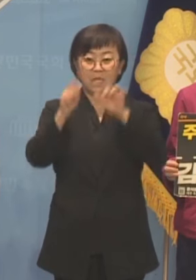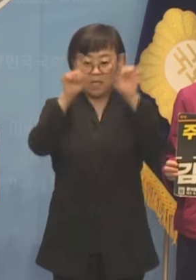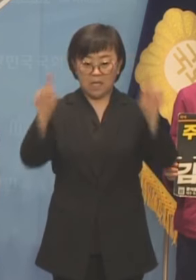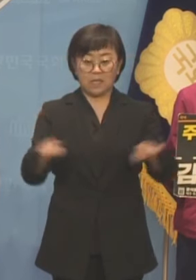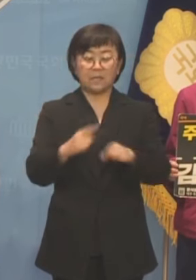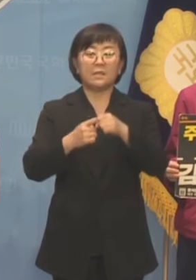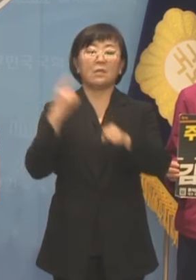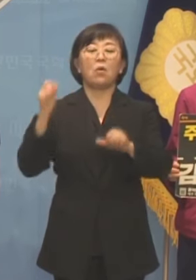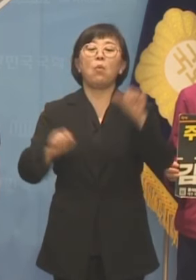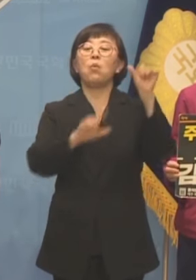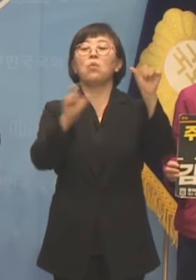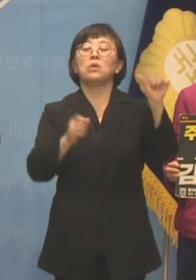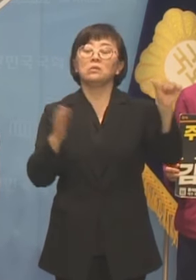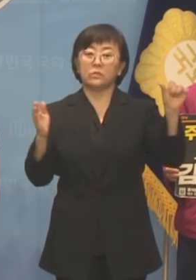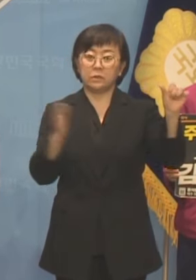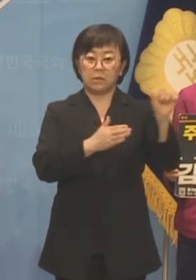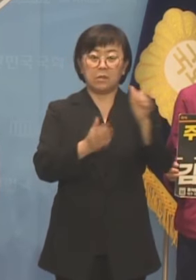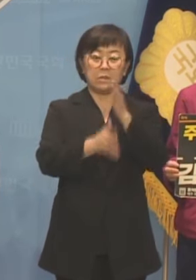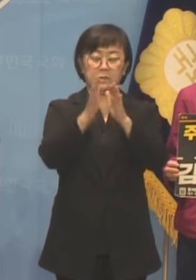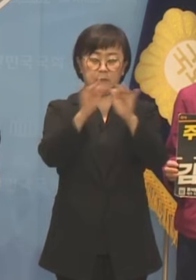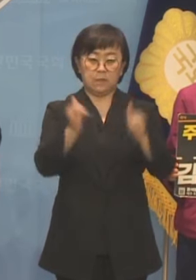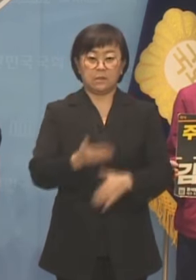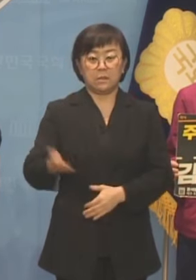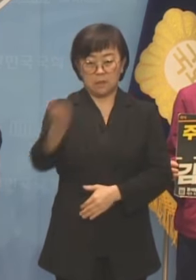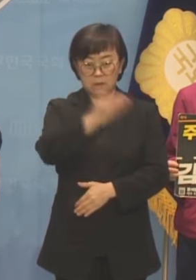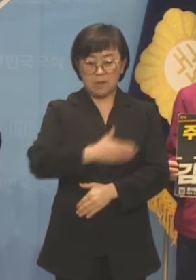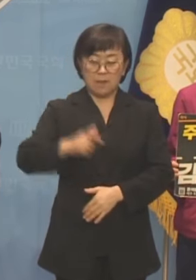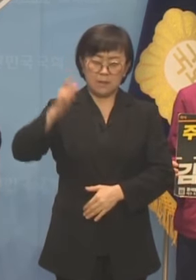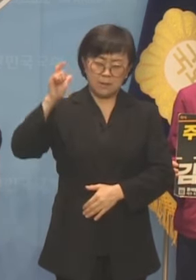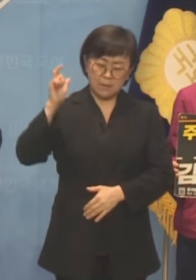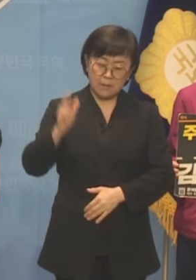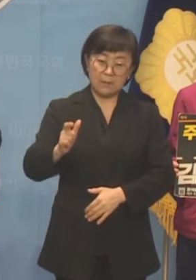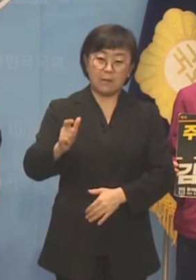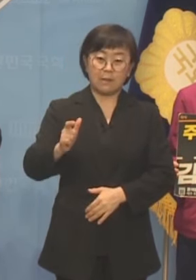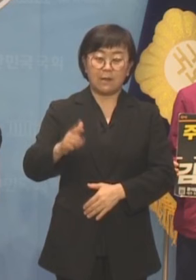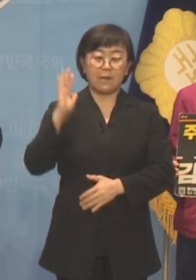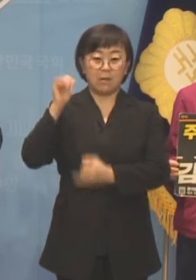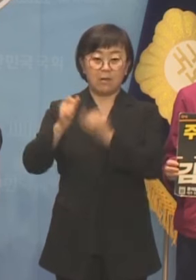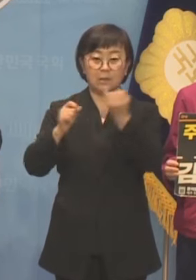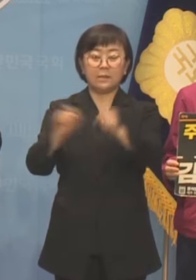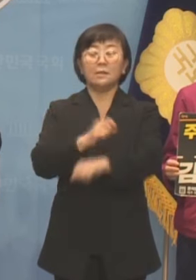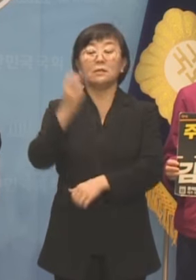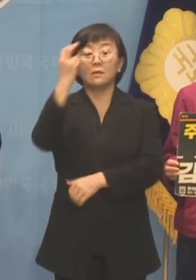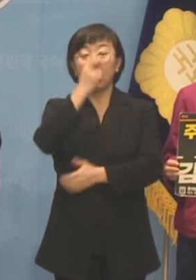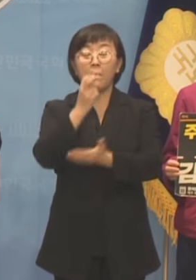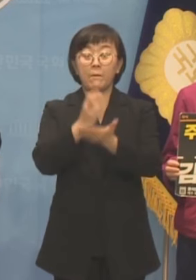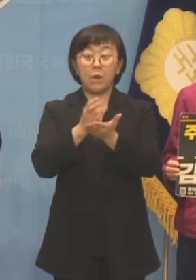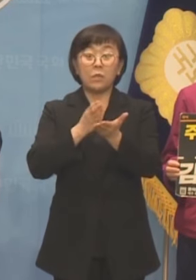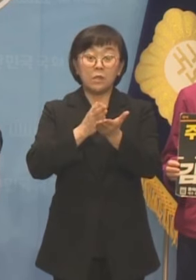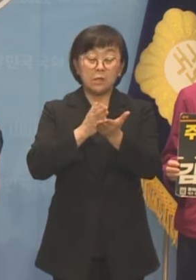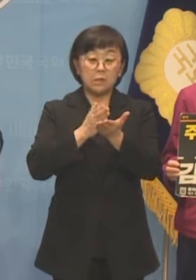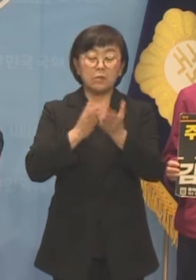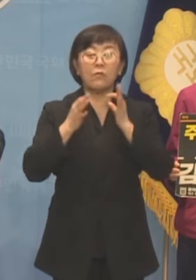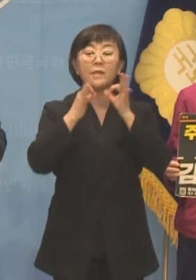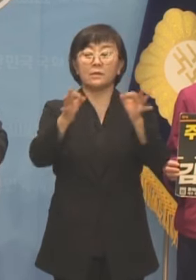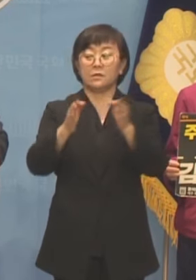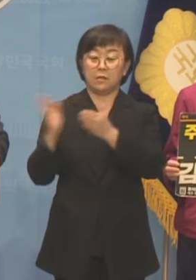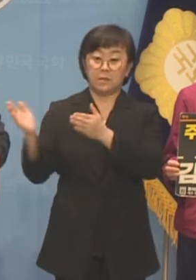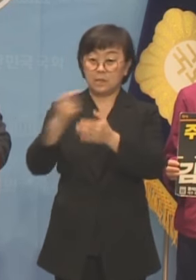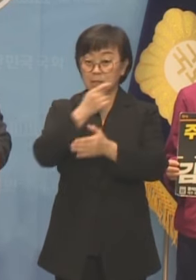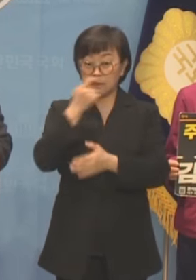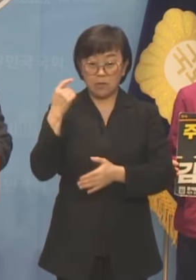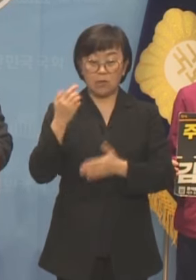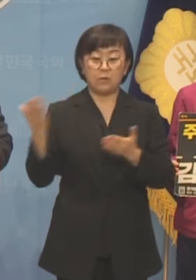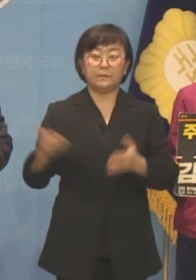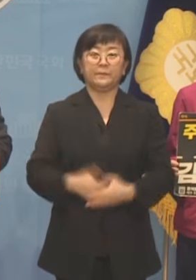작년 5월부터 시민들께서 강력하게 김 특법 던 그 산 인입니다 그리고